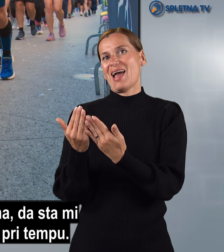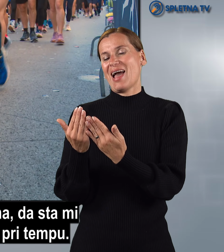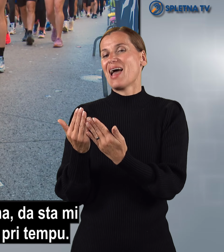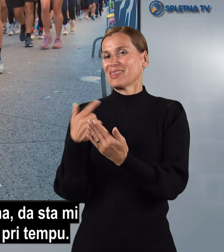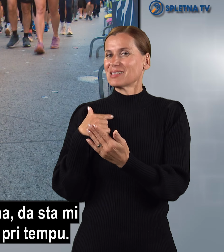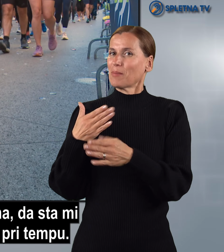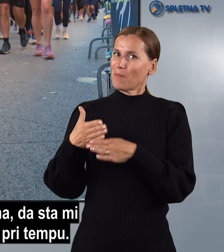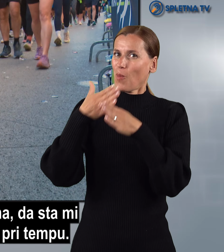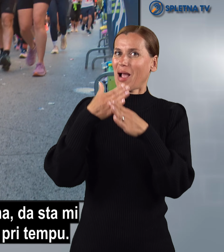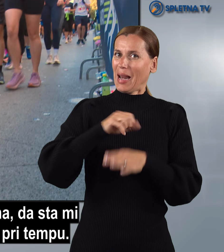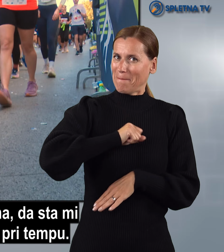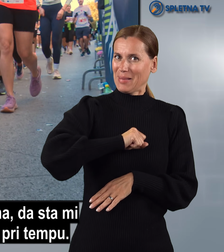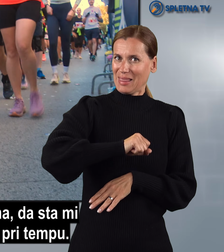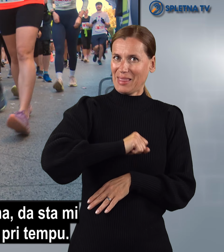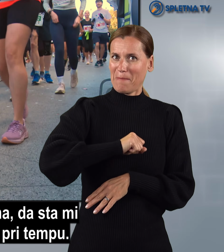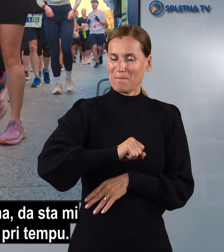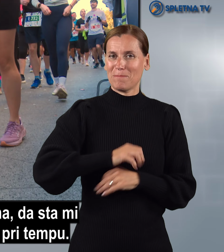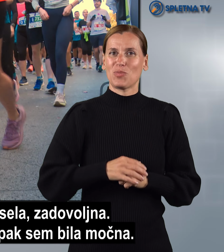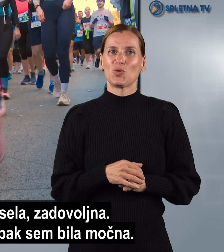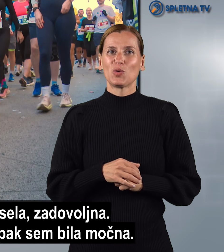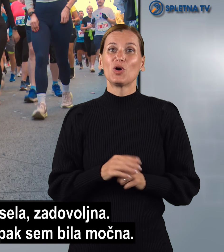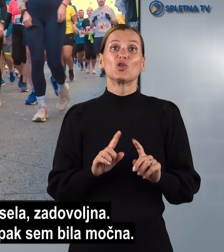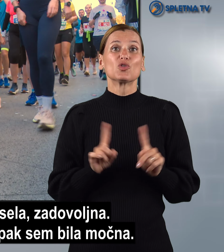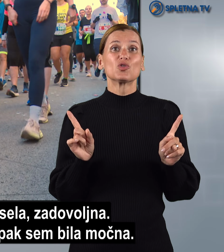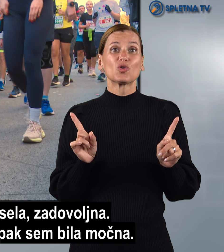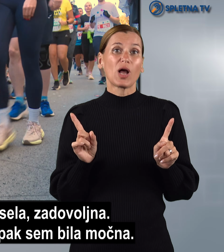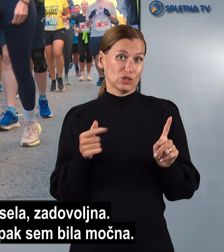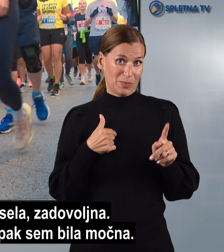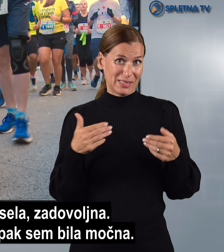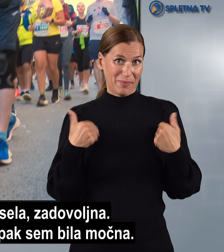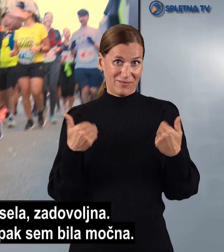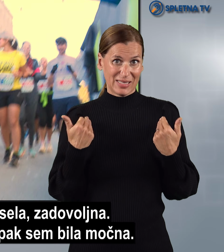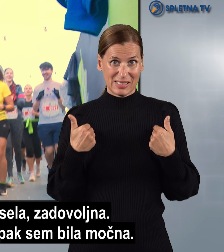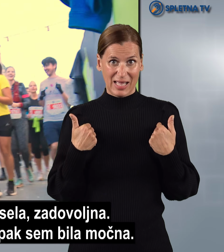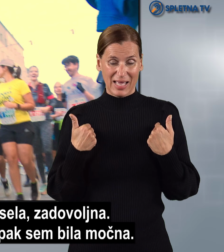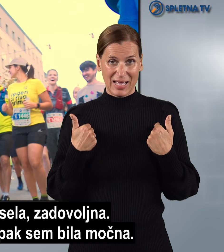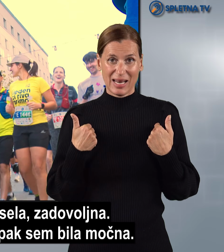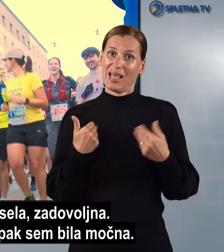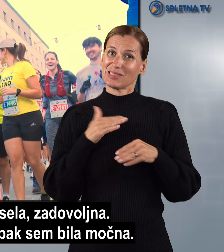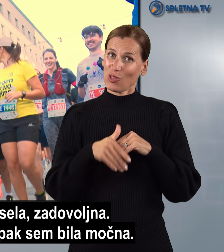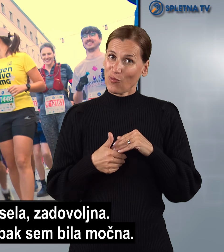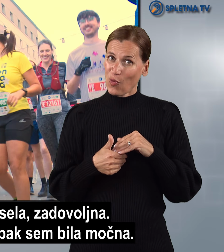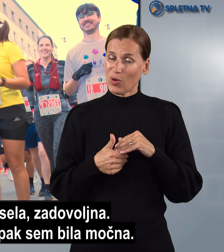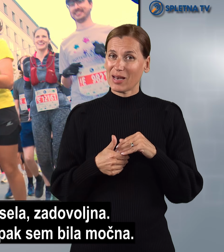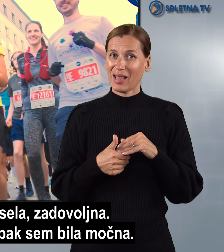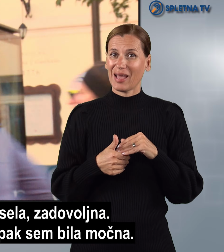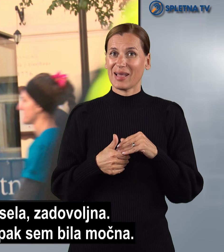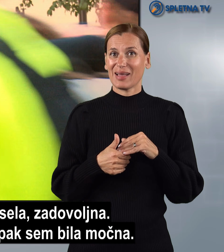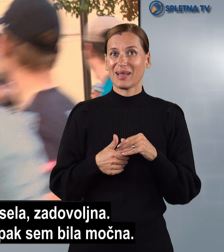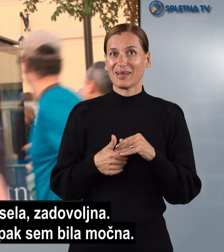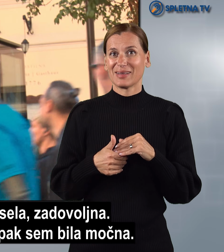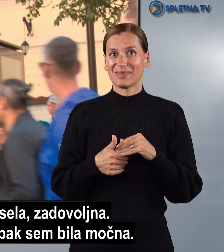pri tempu voditi. Drugače sem vesela, zadovoljna,